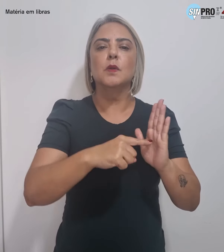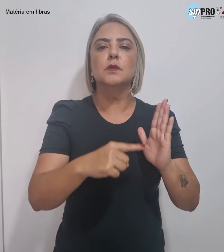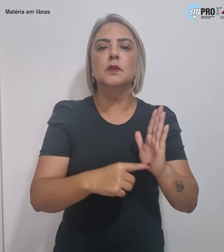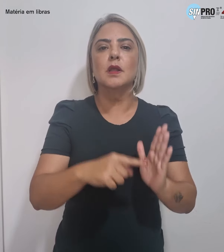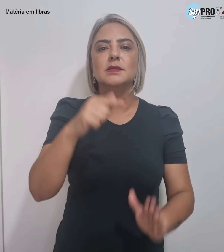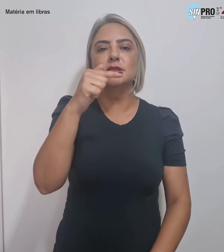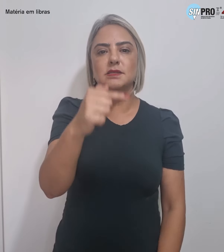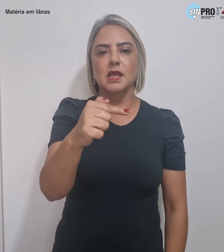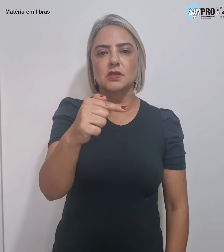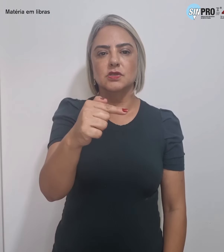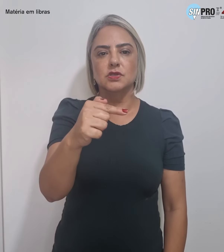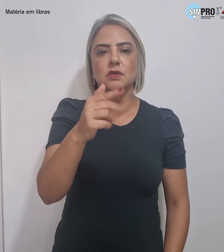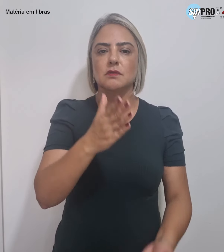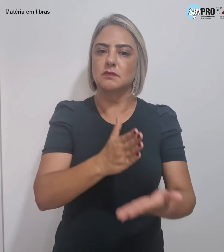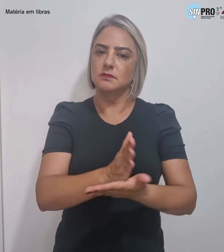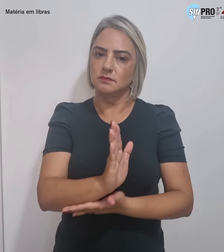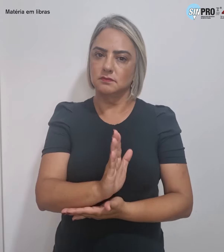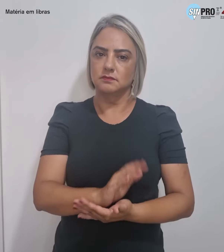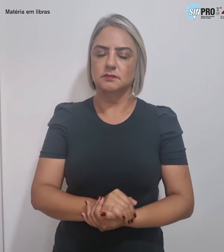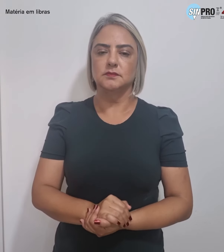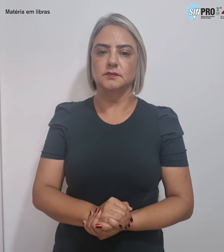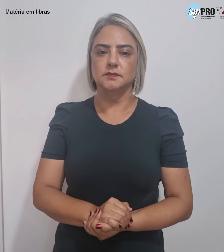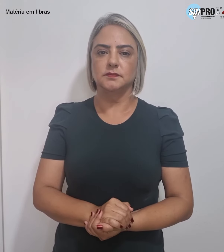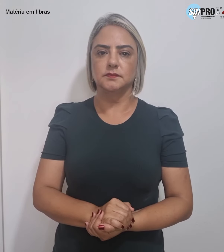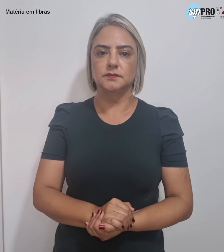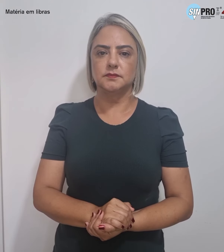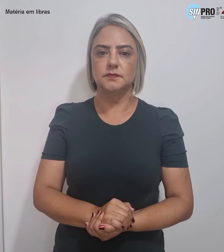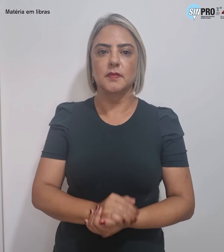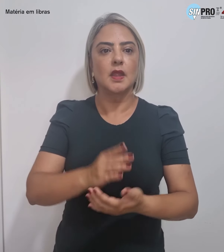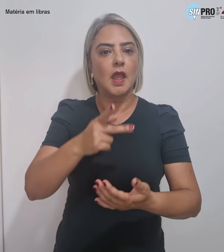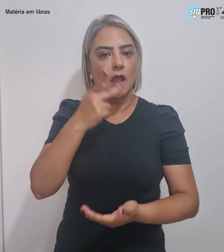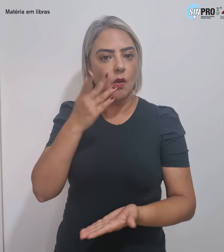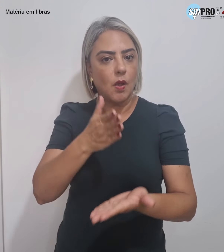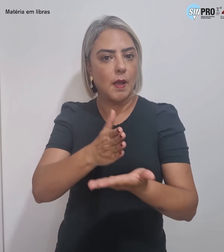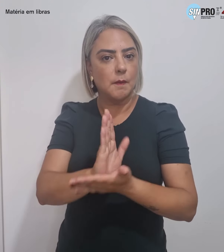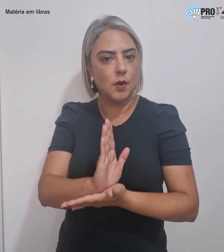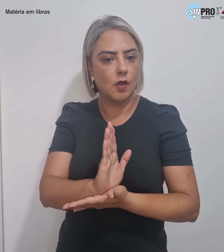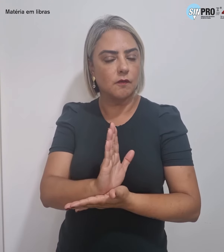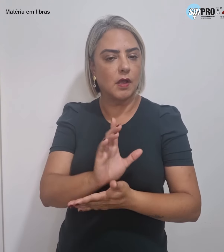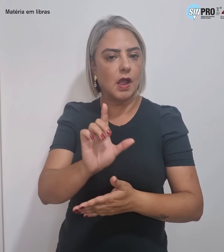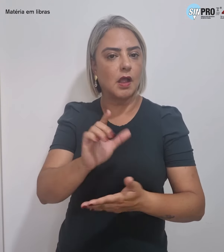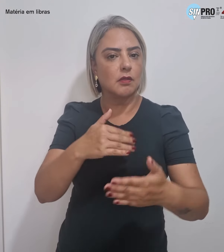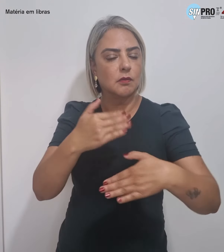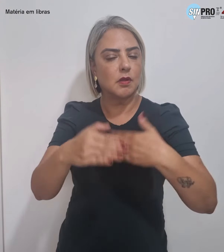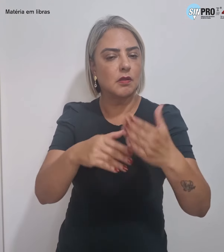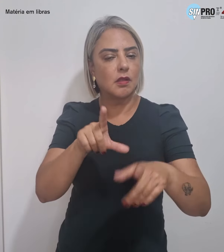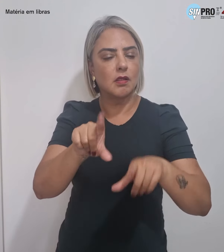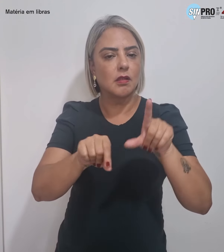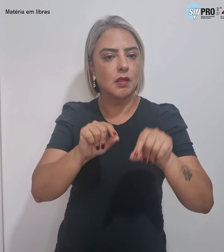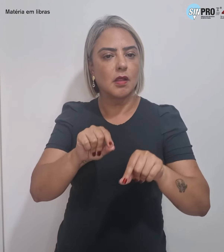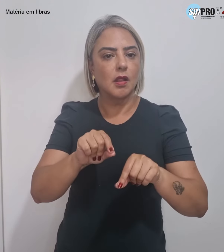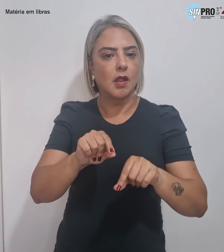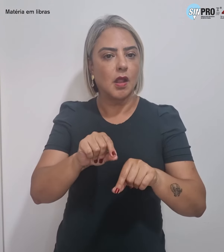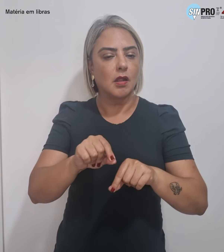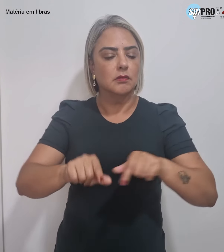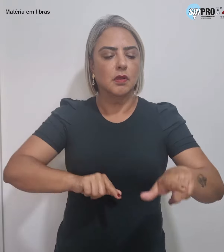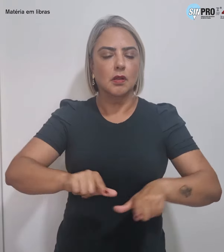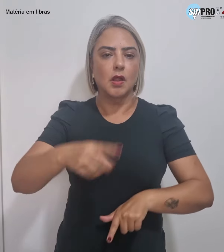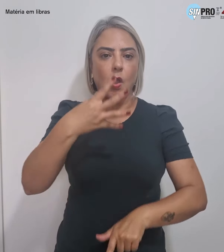7 para aprovação. Os aprovados no processo seletivo vão cumprir jornada de trabalho de 40